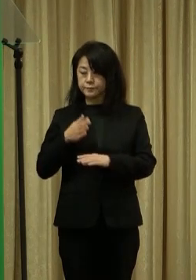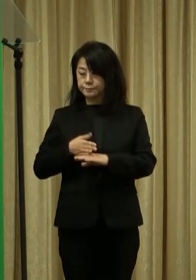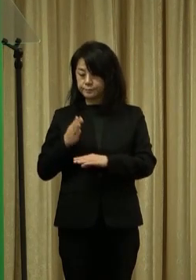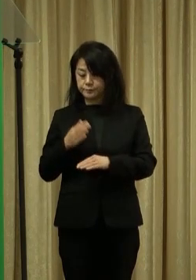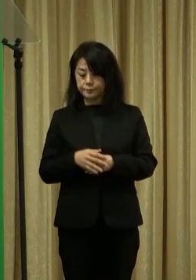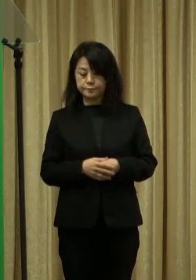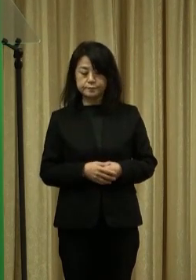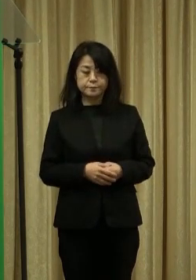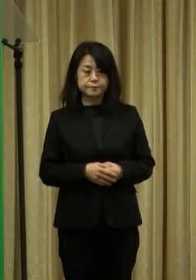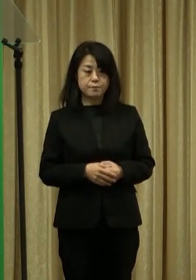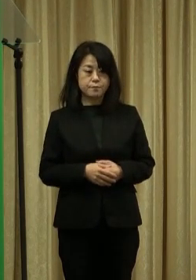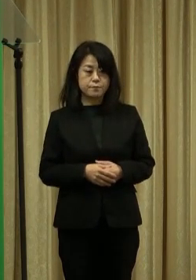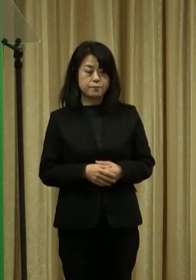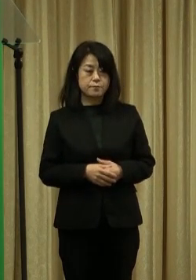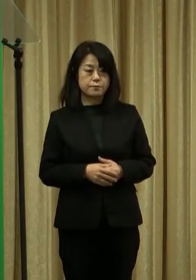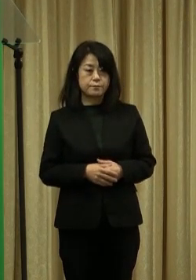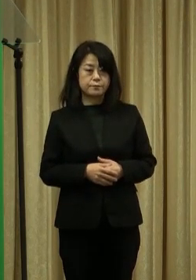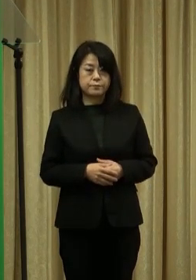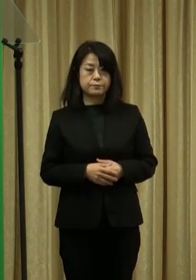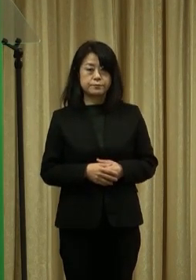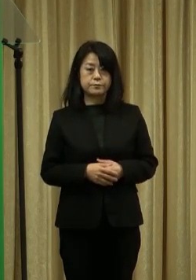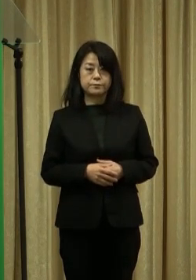ました。